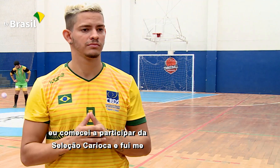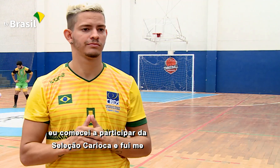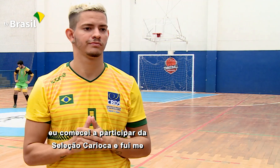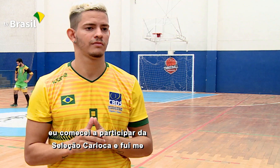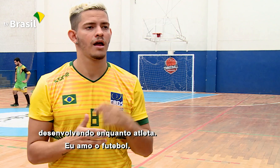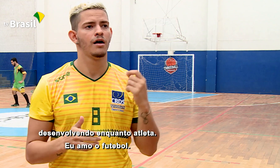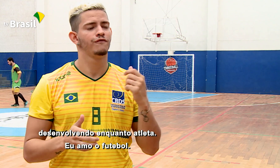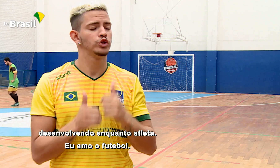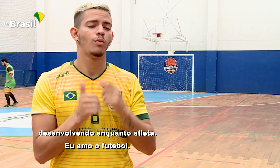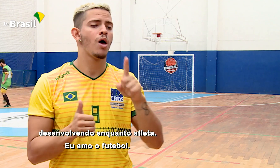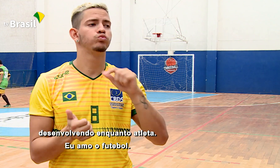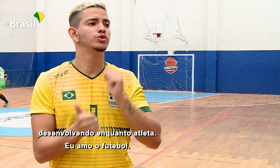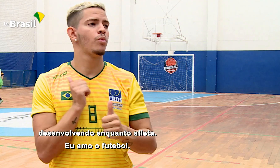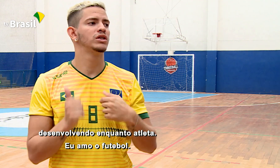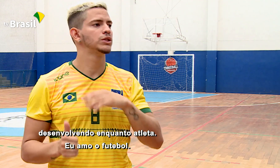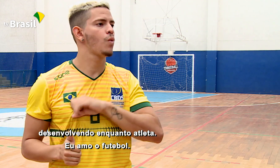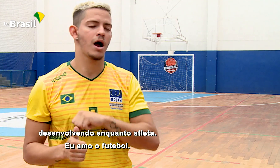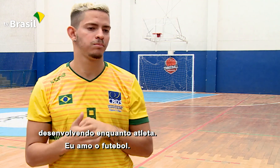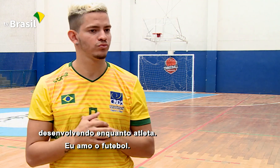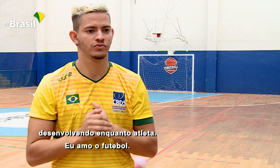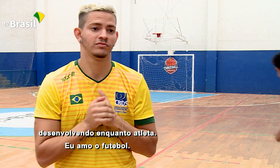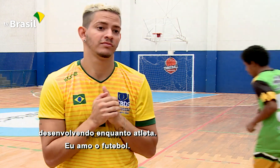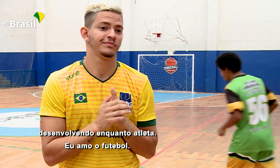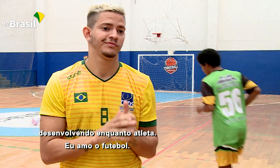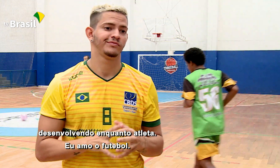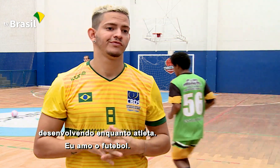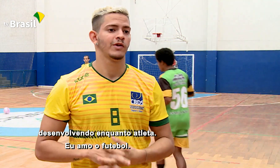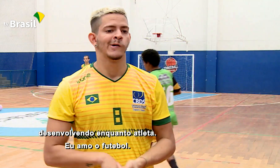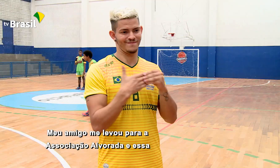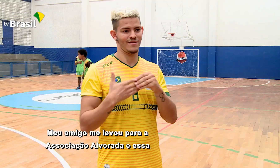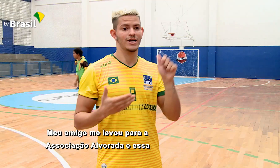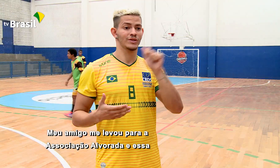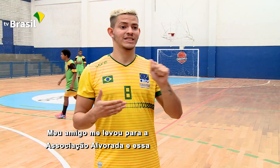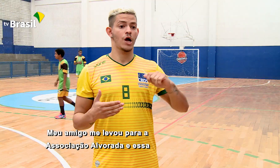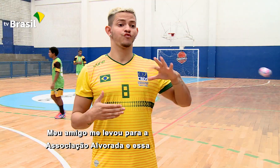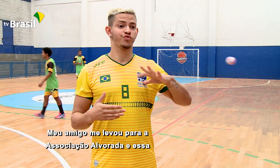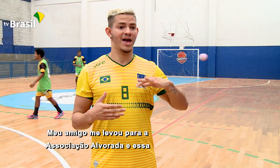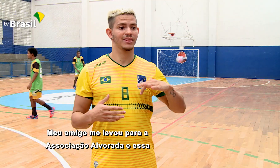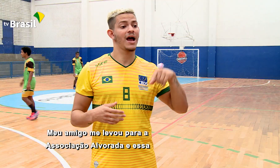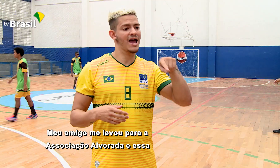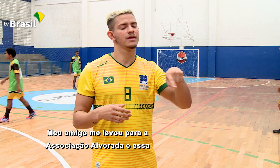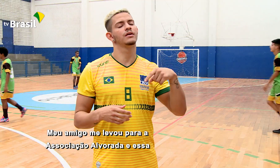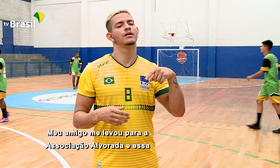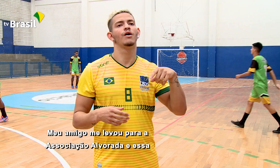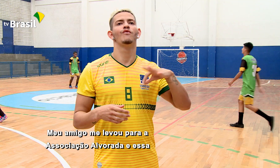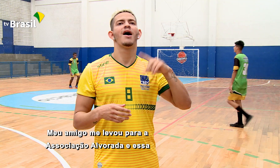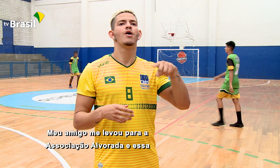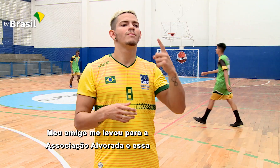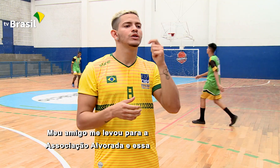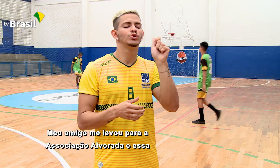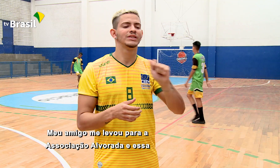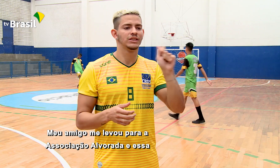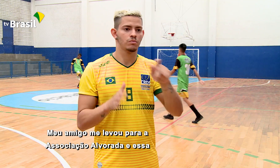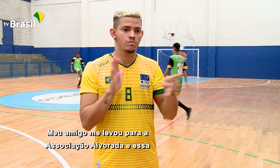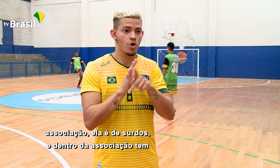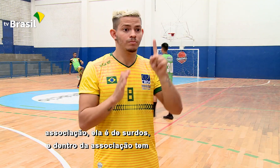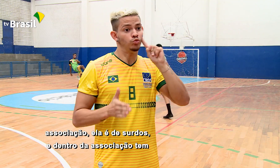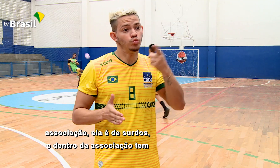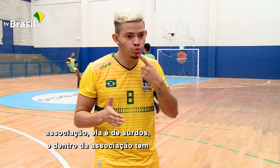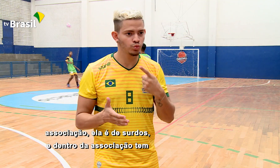fui me desenvolvendo enquanto atleta. Eu amo futebol. Meu amigo me levou para a Associação Alvorada e essa